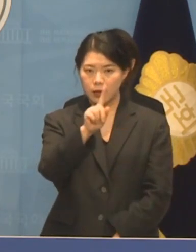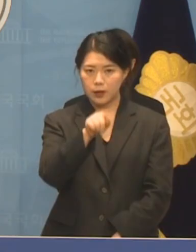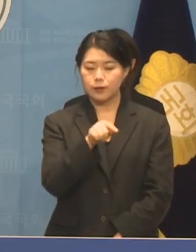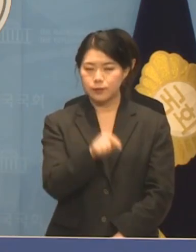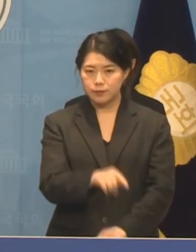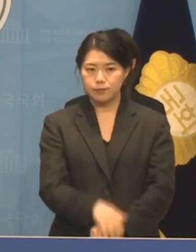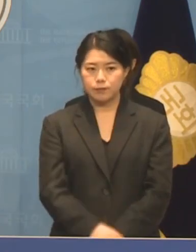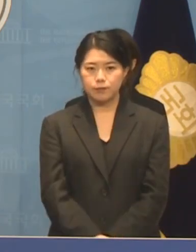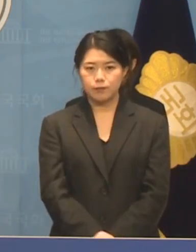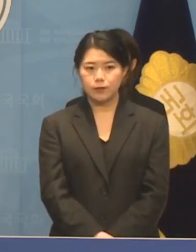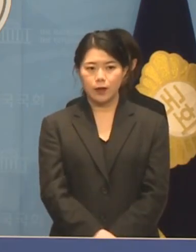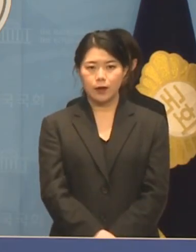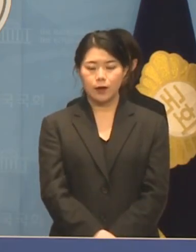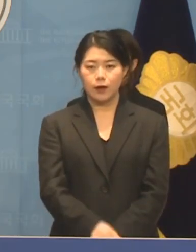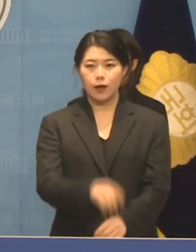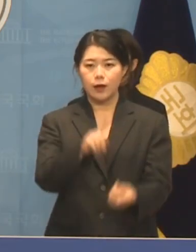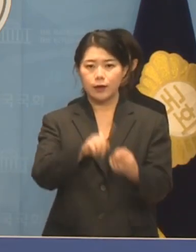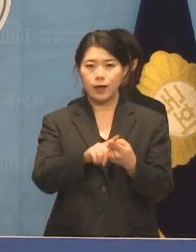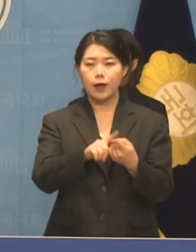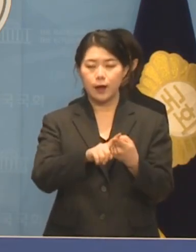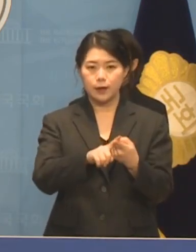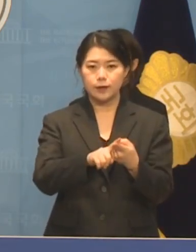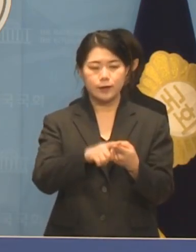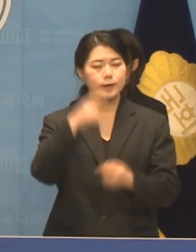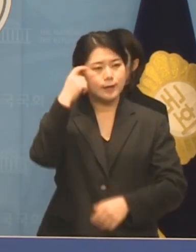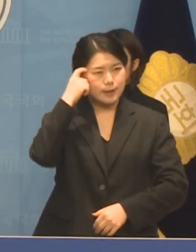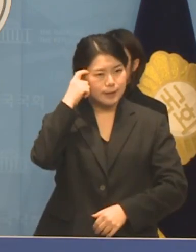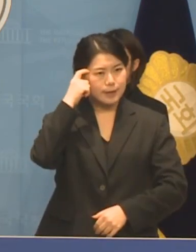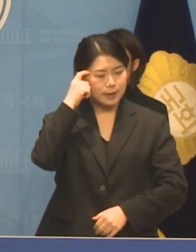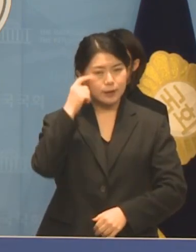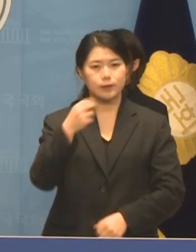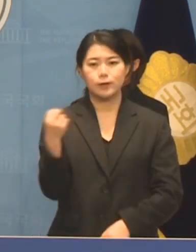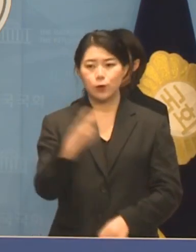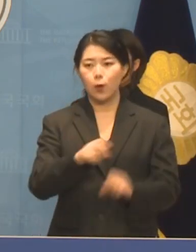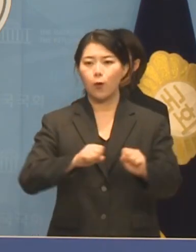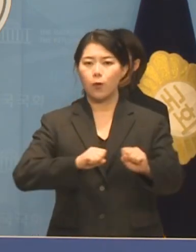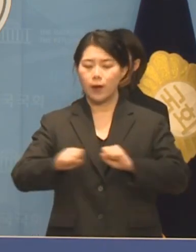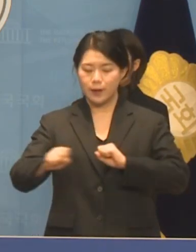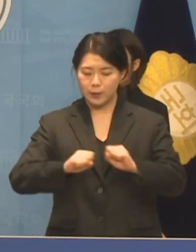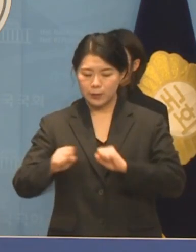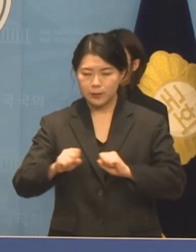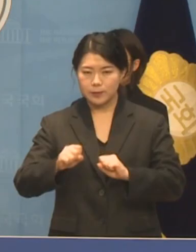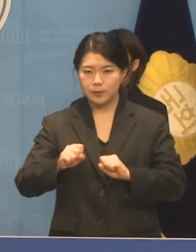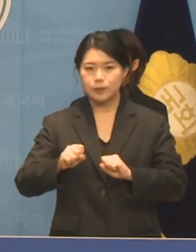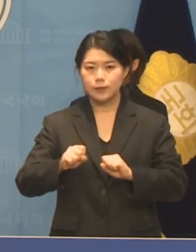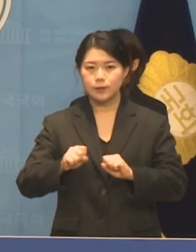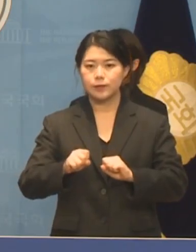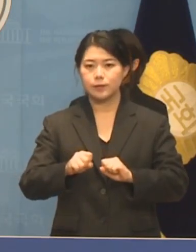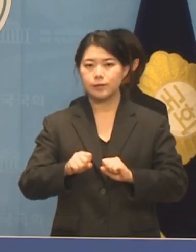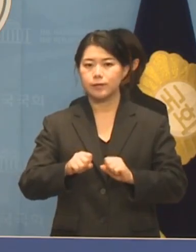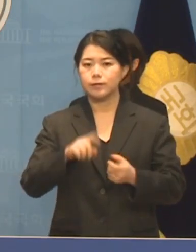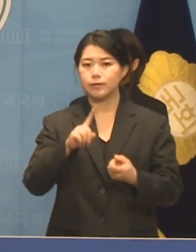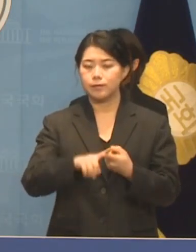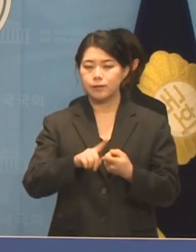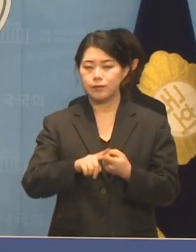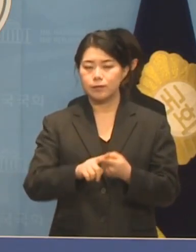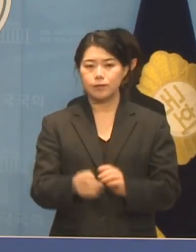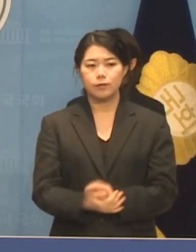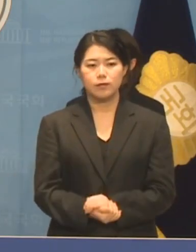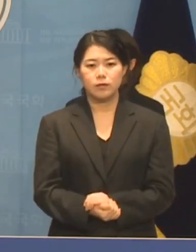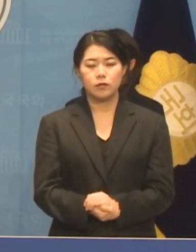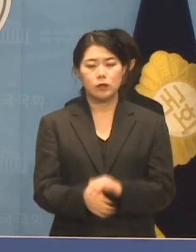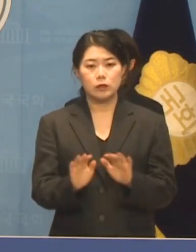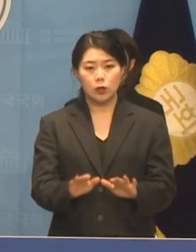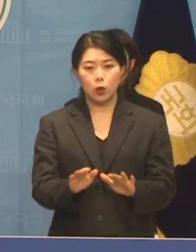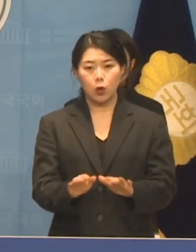카라가 내걸고 있는 가치, 그리고 카라가 하고 있는 활동에 대해서 지금 60억